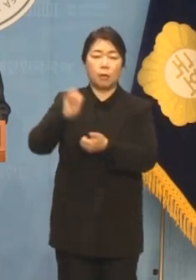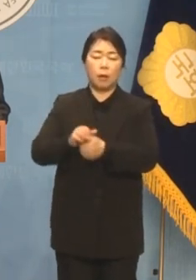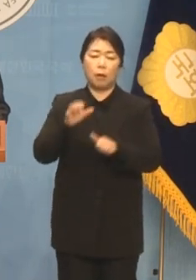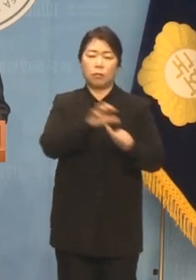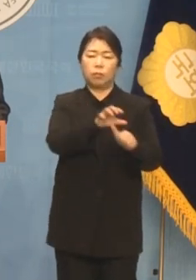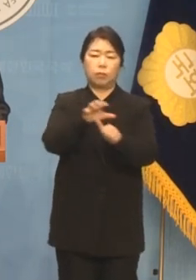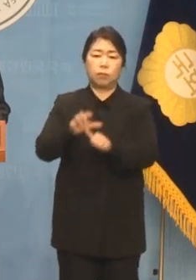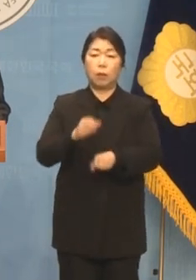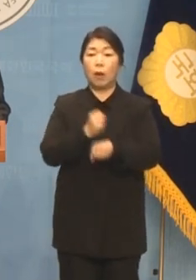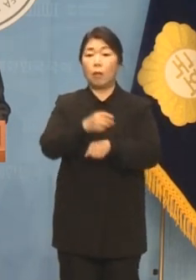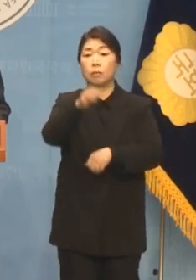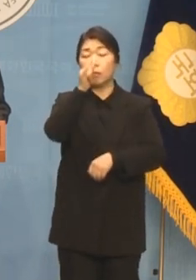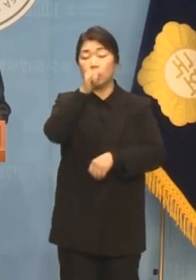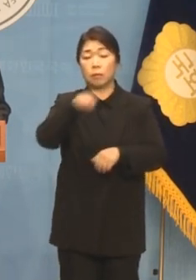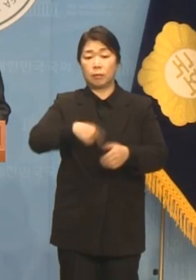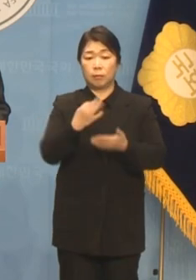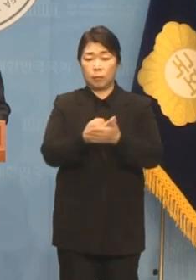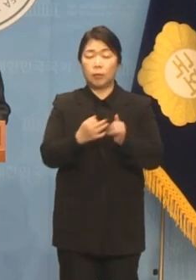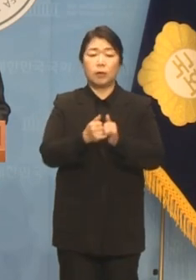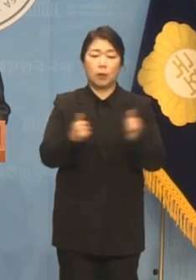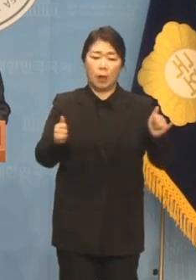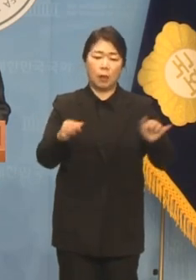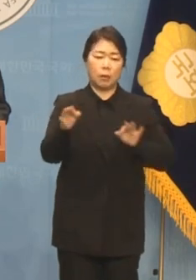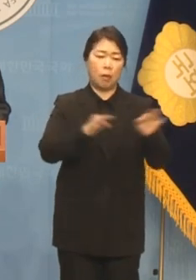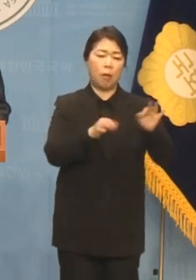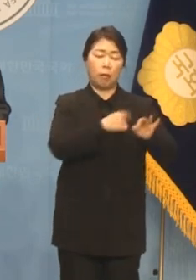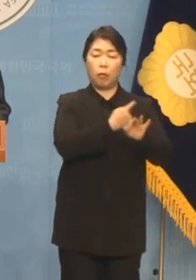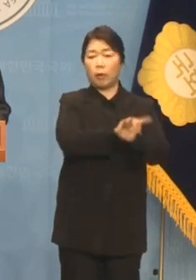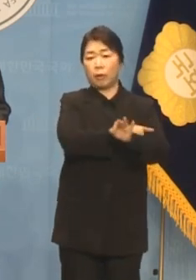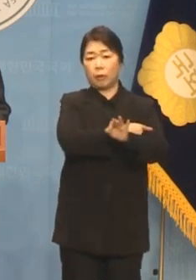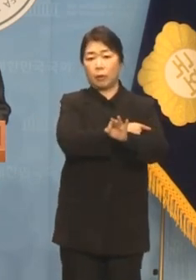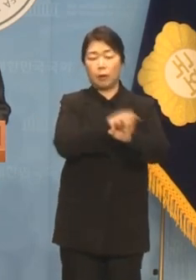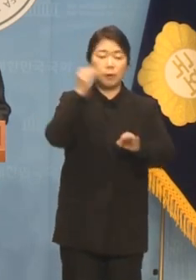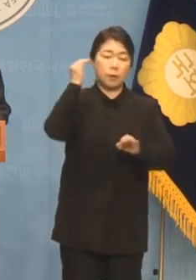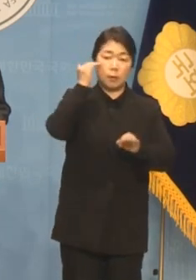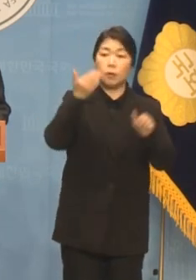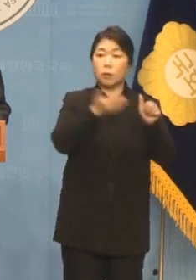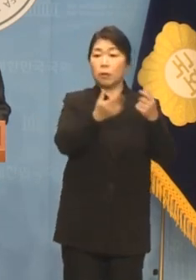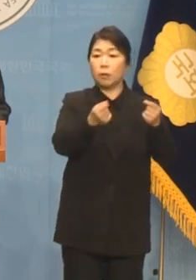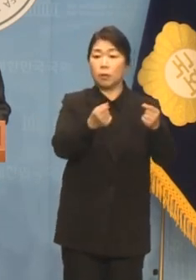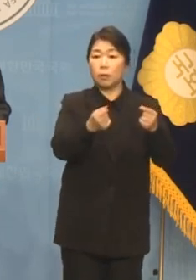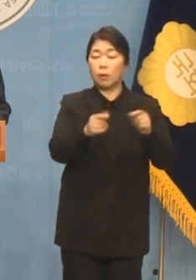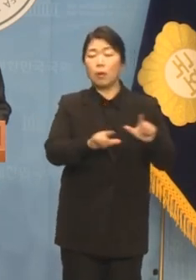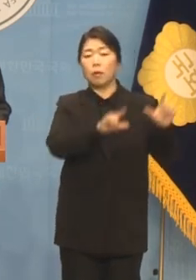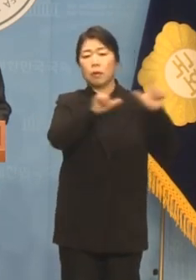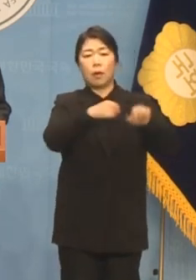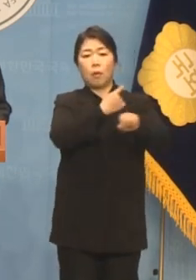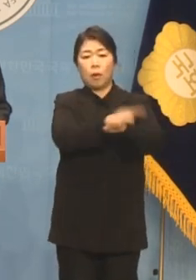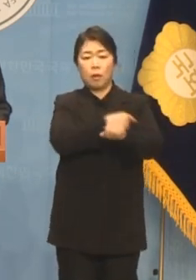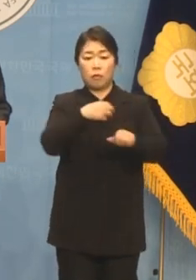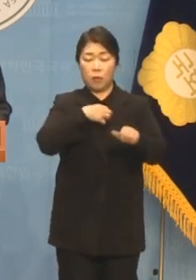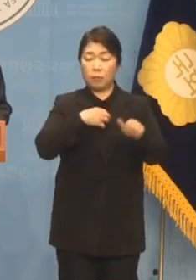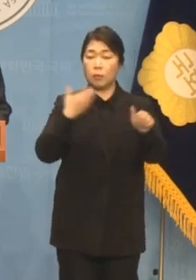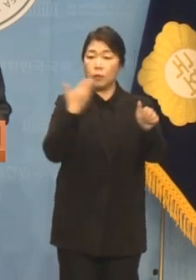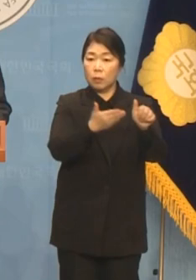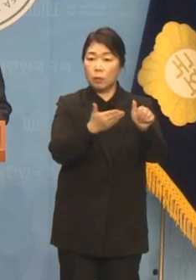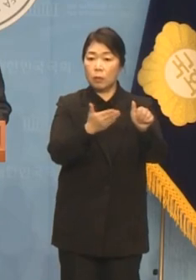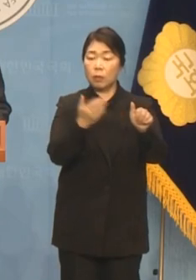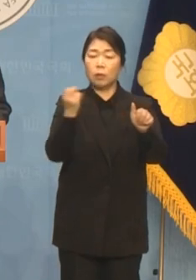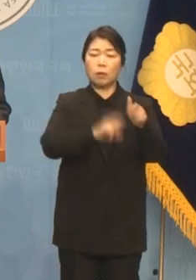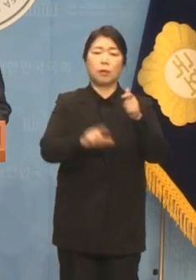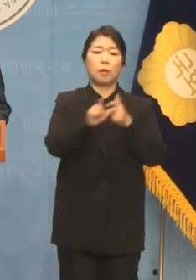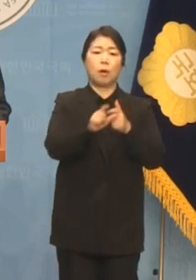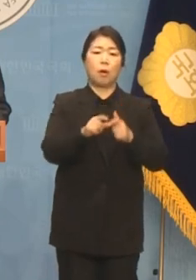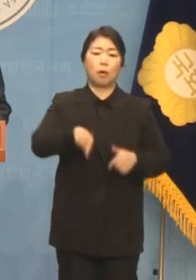방법으로 소상인 자영업자들의 영업권을 심하였고 을 위였고 이에